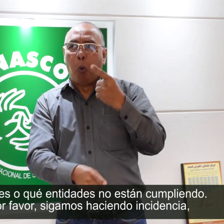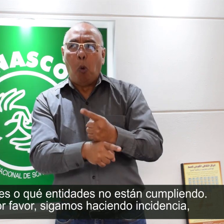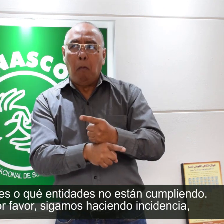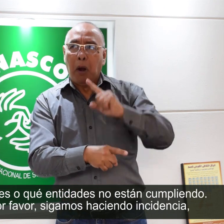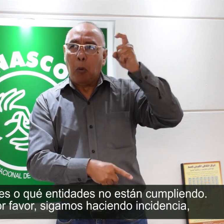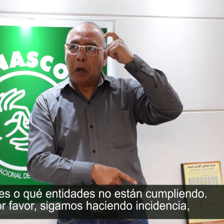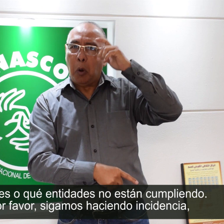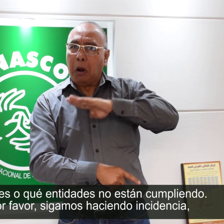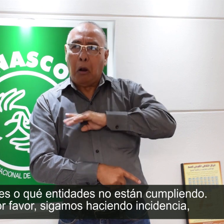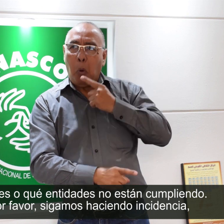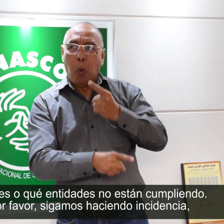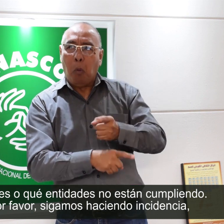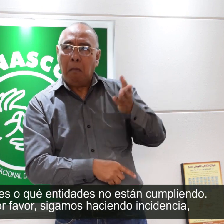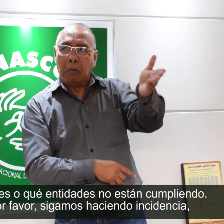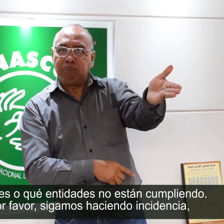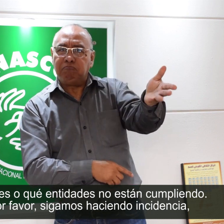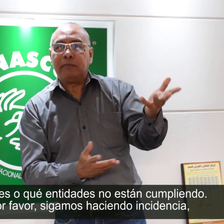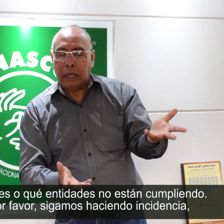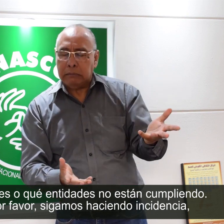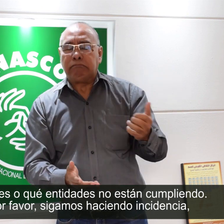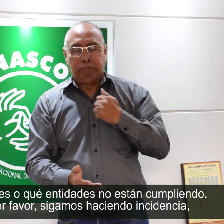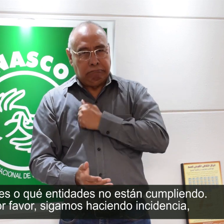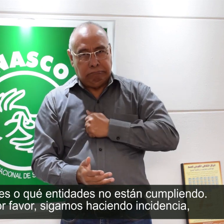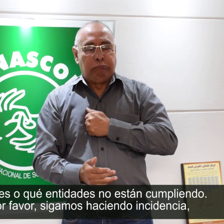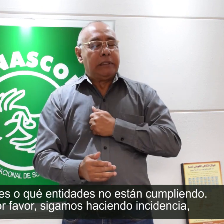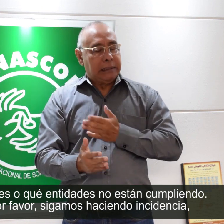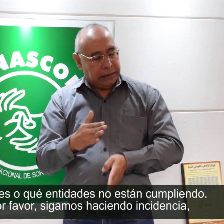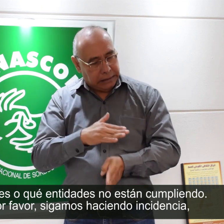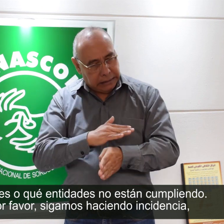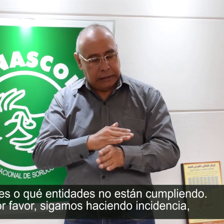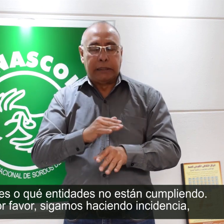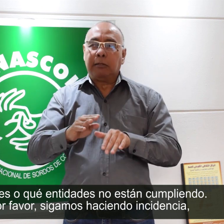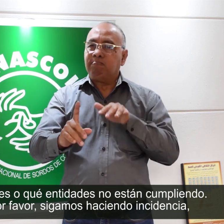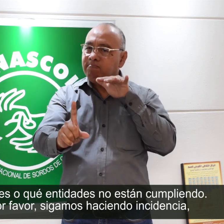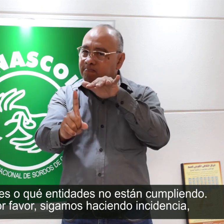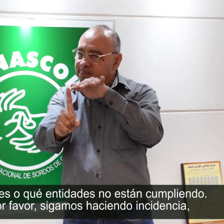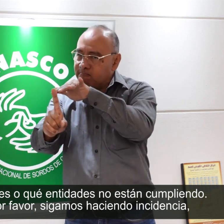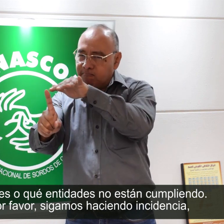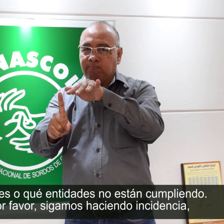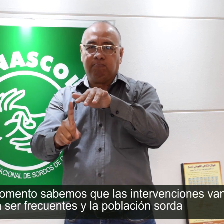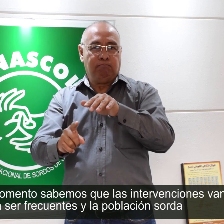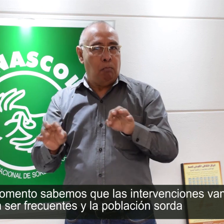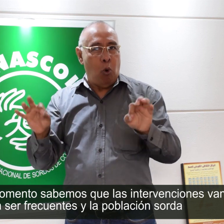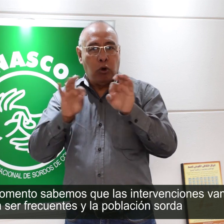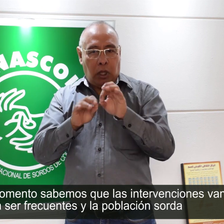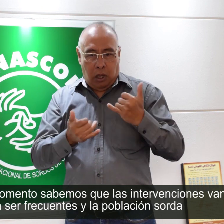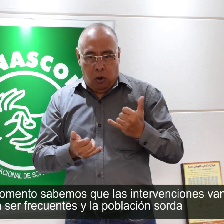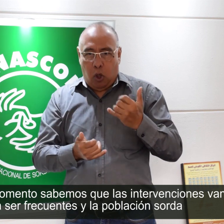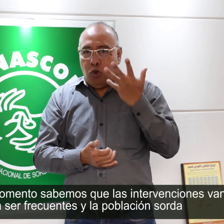están cumpliendo. Por favor, sigamos haciendo incidencia. En este momento